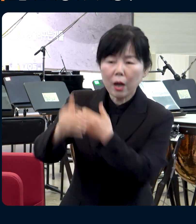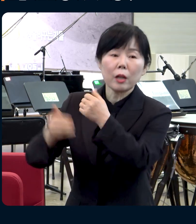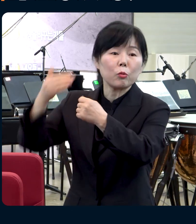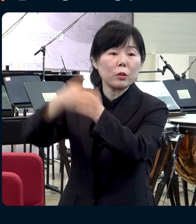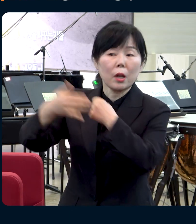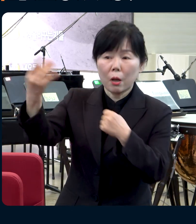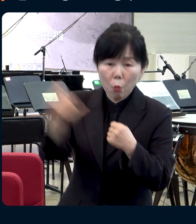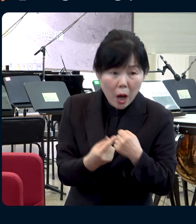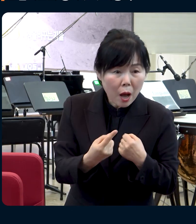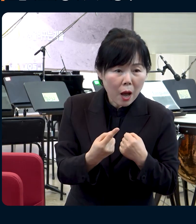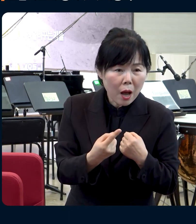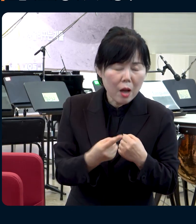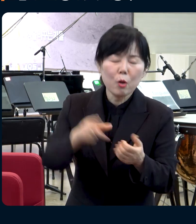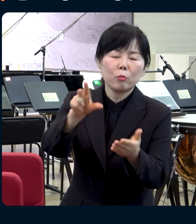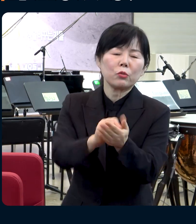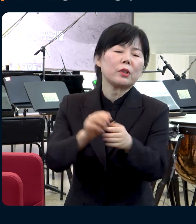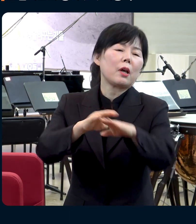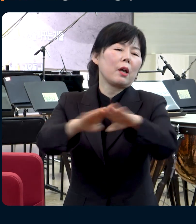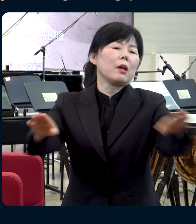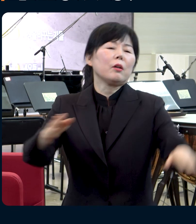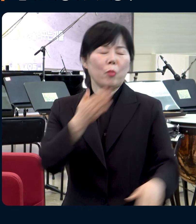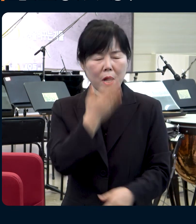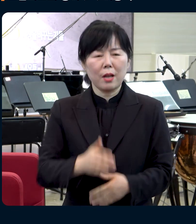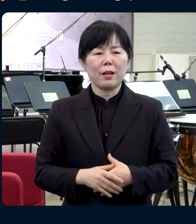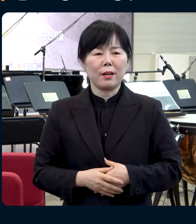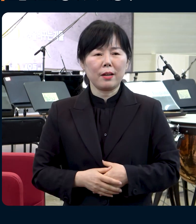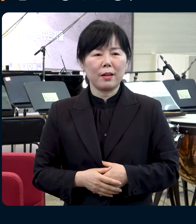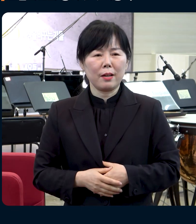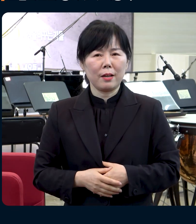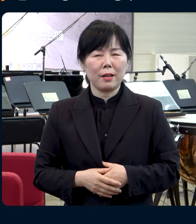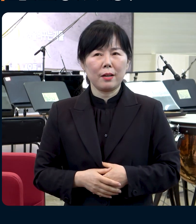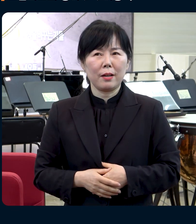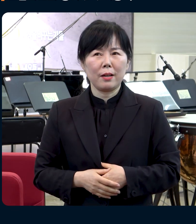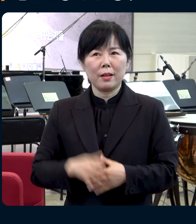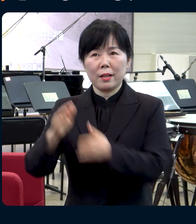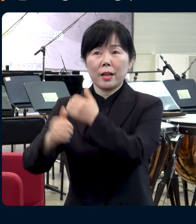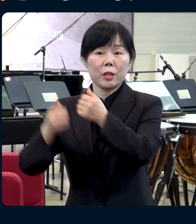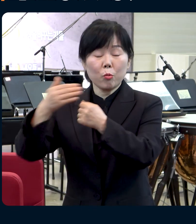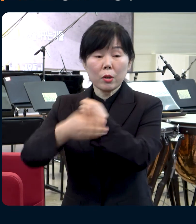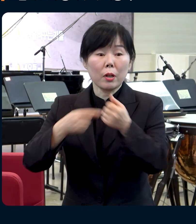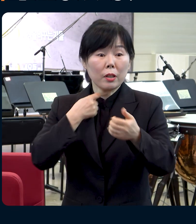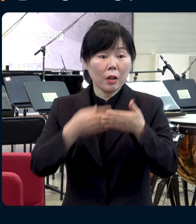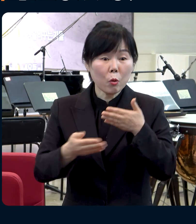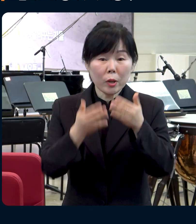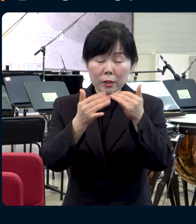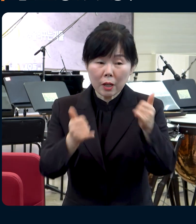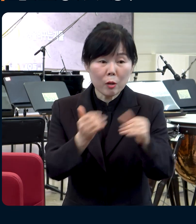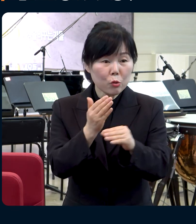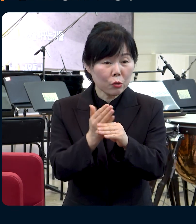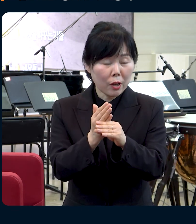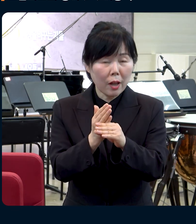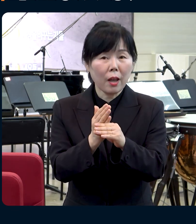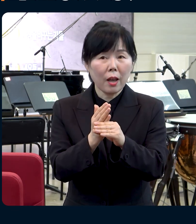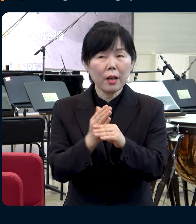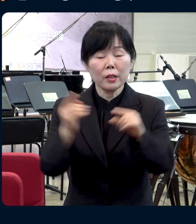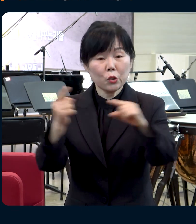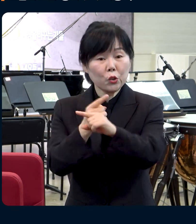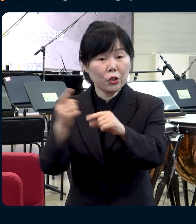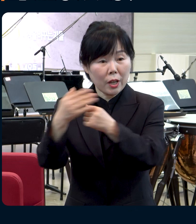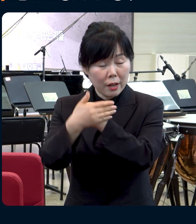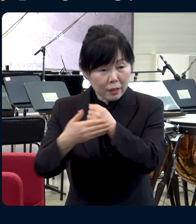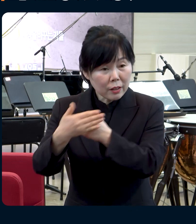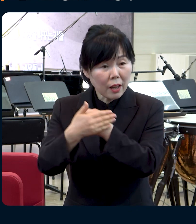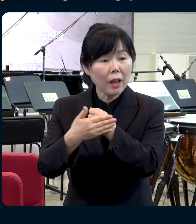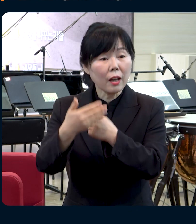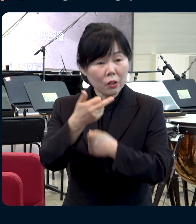임하면 그 문제가 해결될 수 있는 것입니다. 아멘. 따라서 하나님의 은혜를 경험한 사람 가운데 치유의 은혜가 있고 회복의